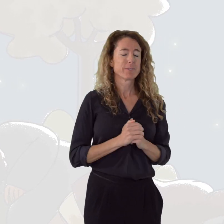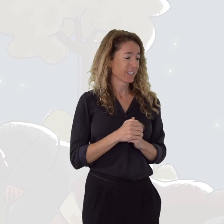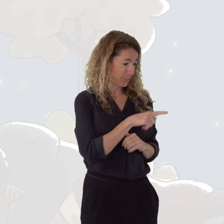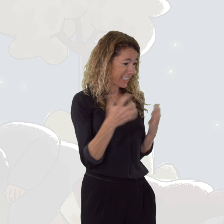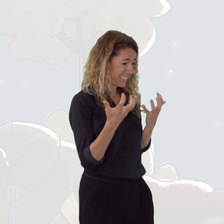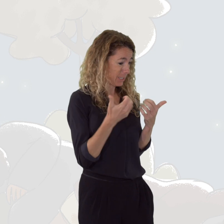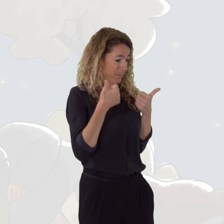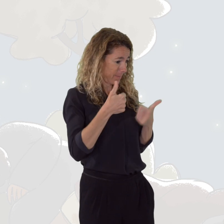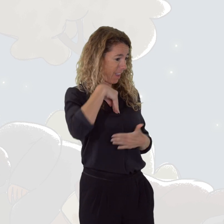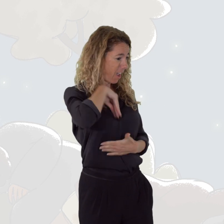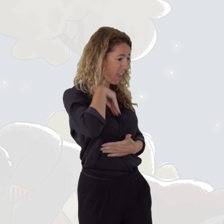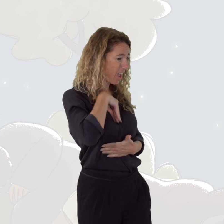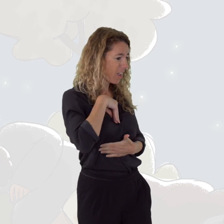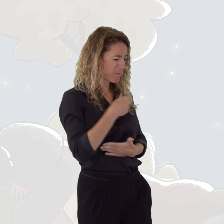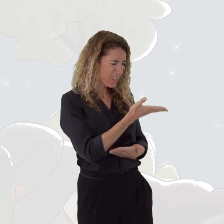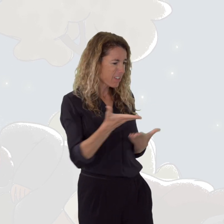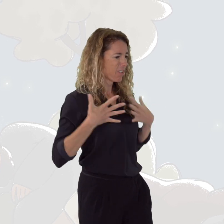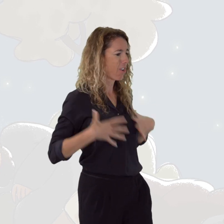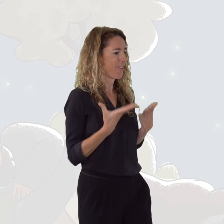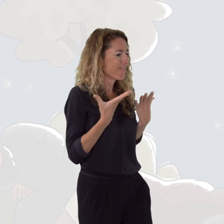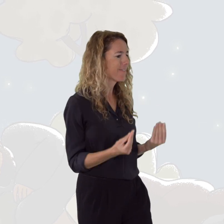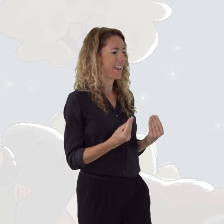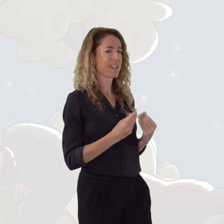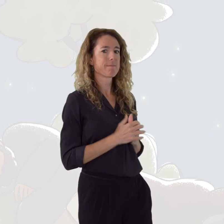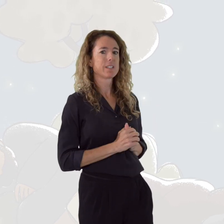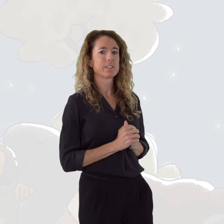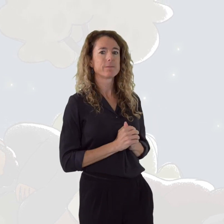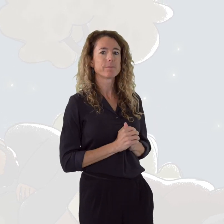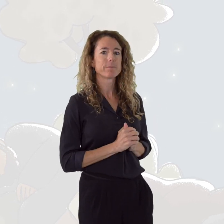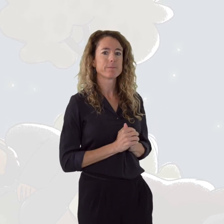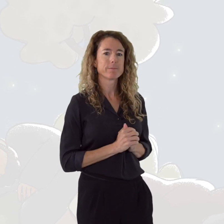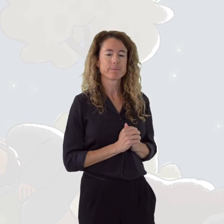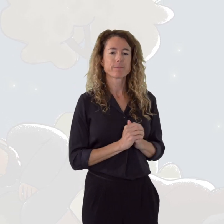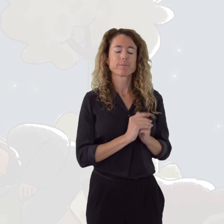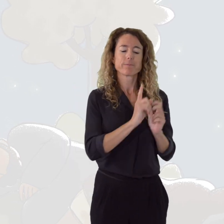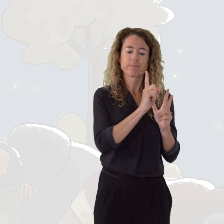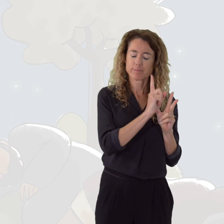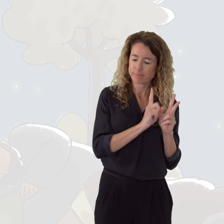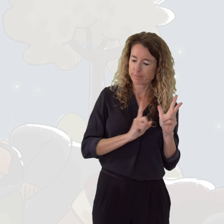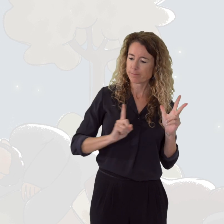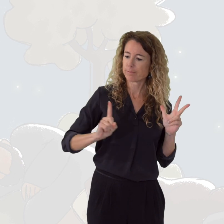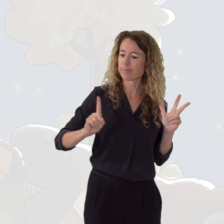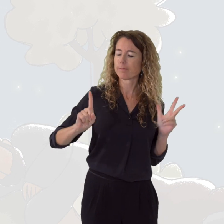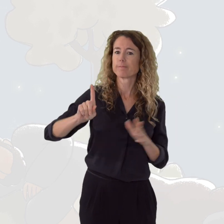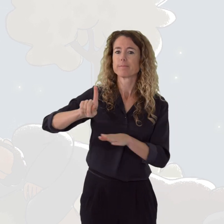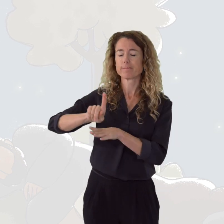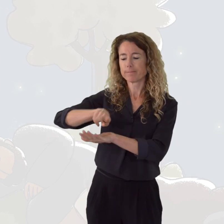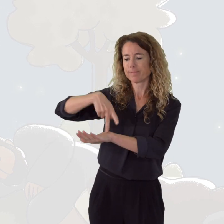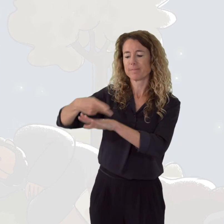Vous désirez faire le bien, mais vous n'avez pas la force de résister au mal. » Jésus s'éloigne encore et il fait